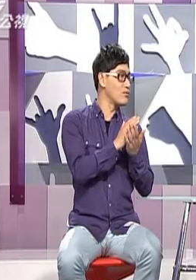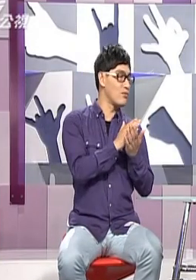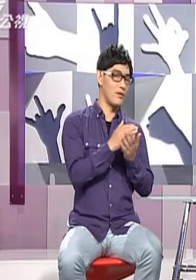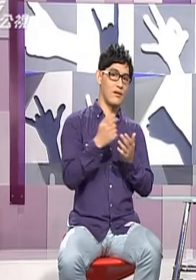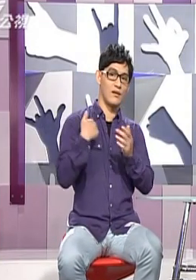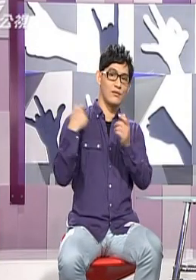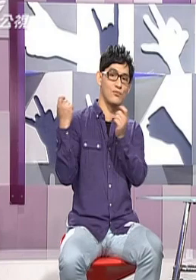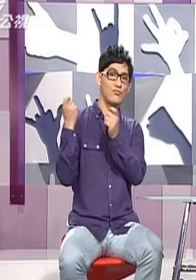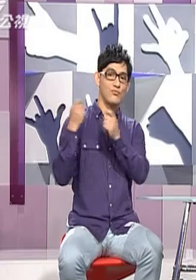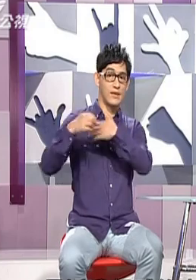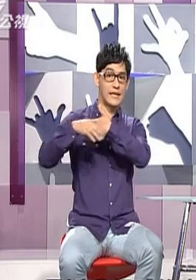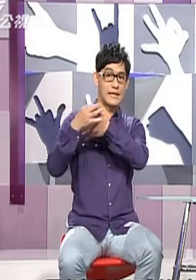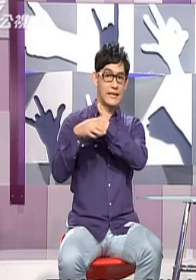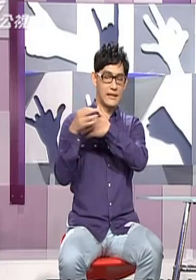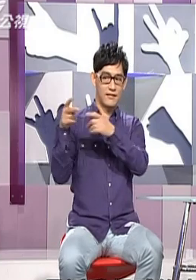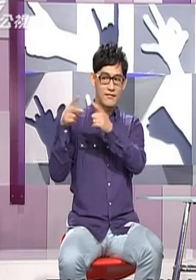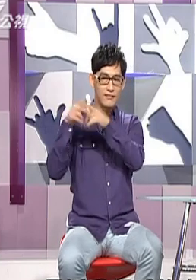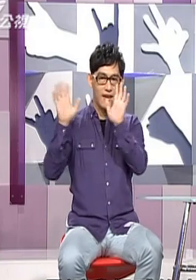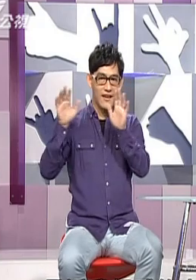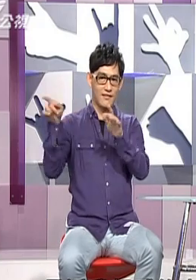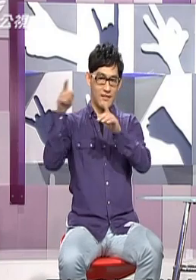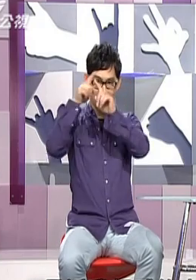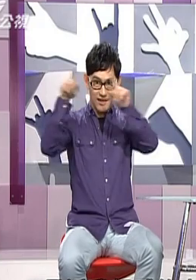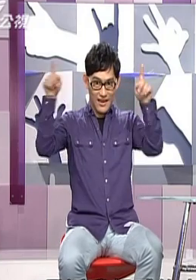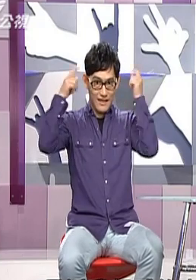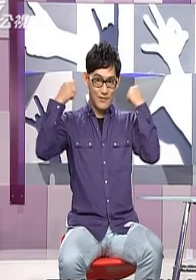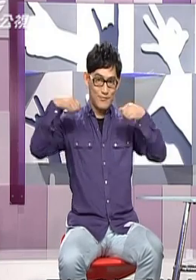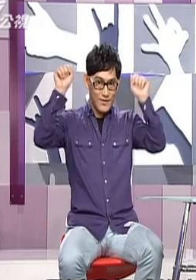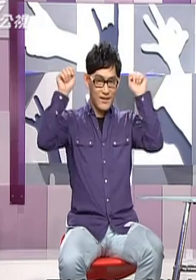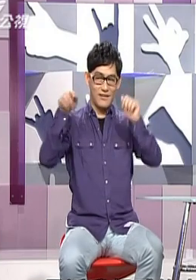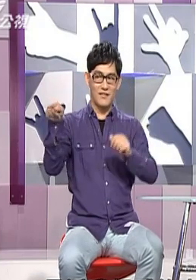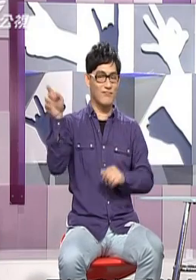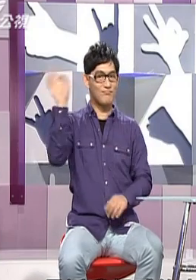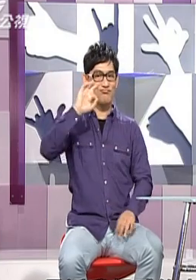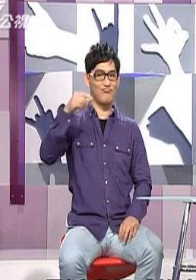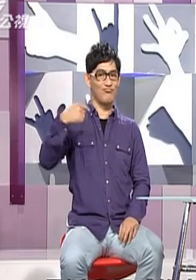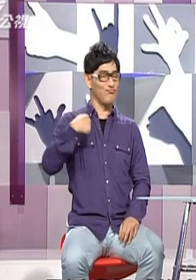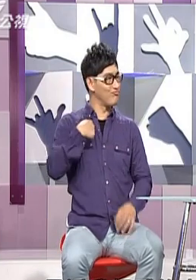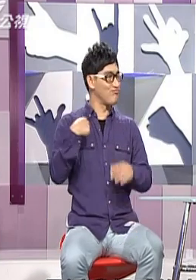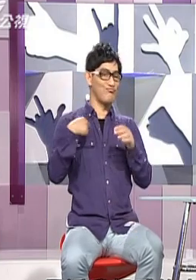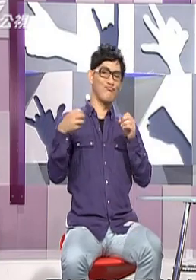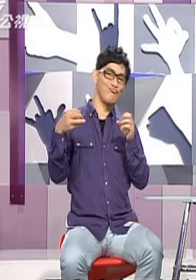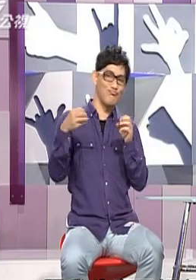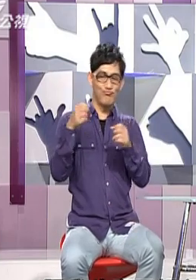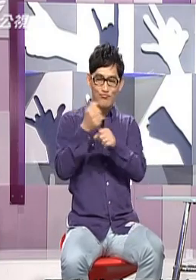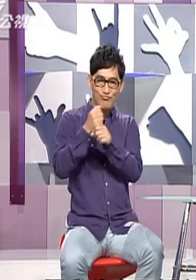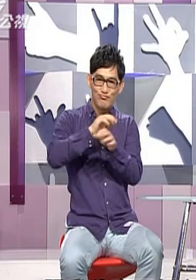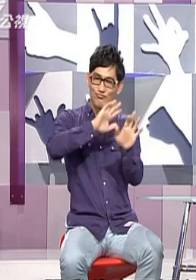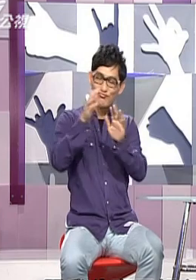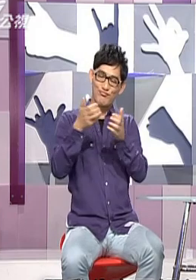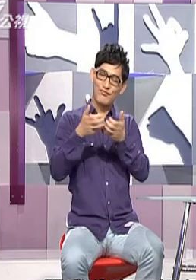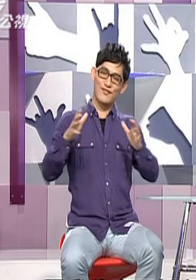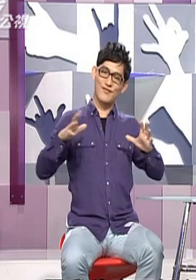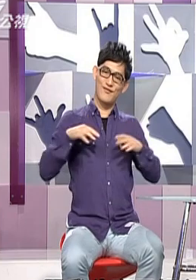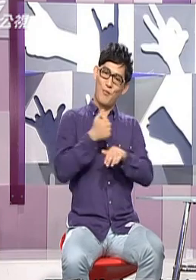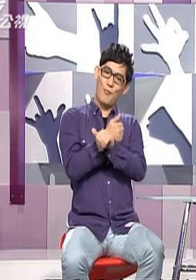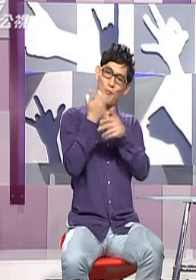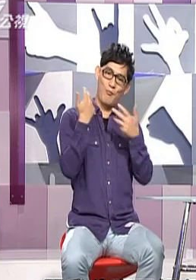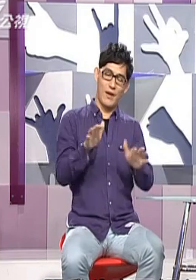小叔啊，最近啊，我亲戚的小孩大学毕业了，跟我分享了好多职场上的